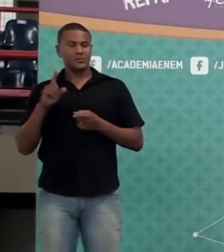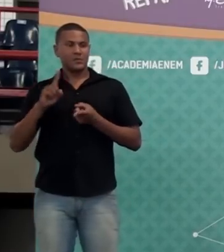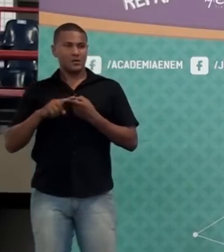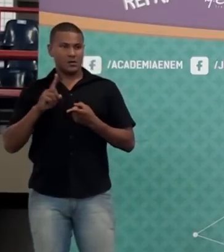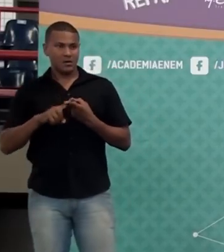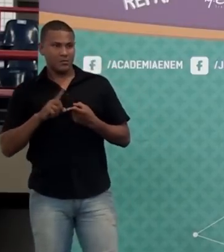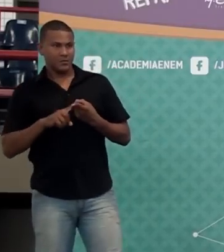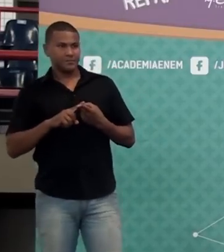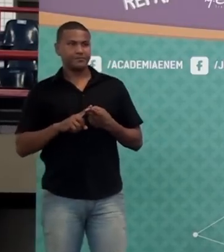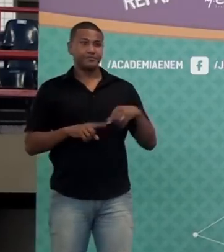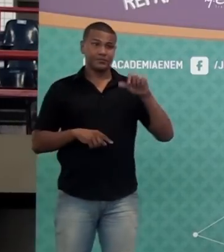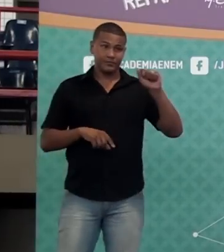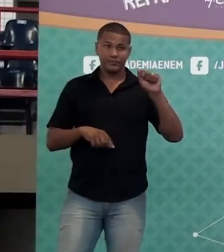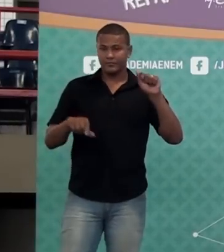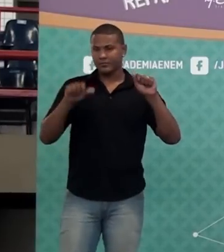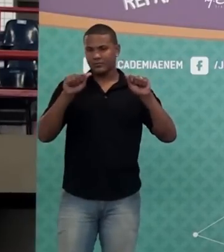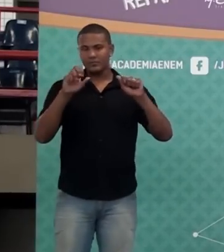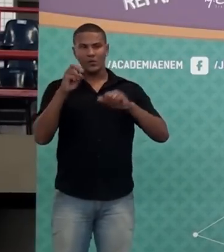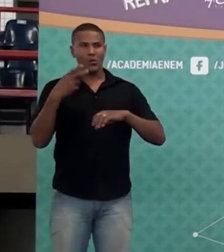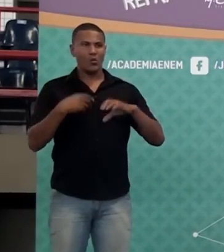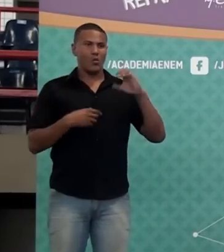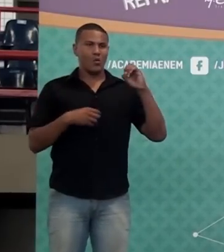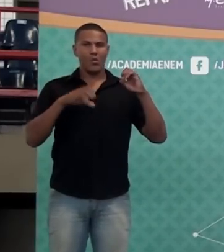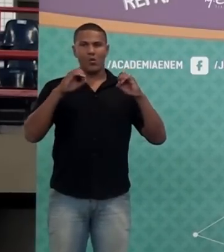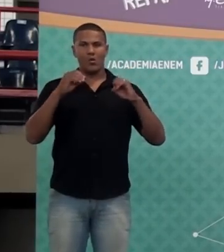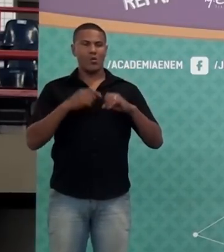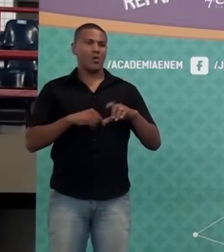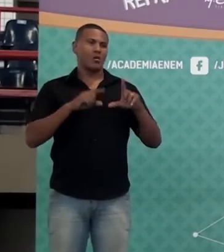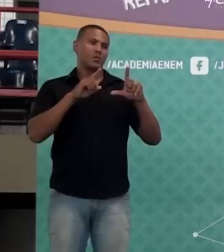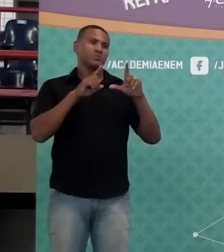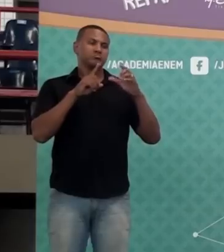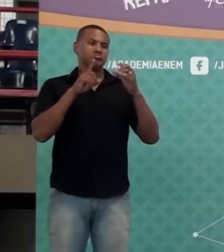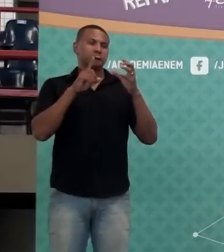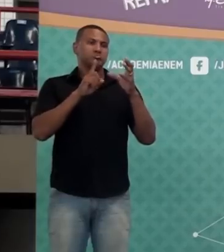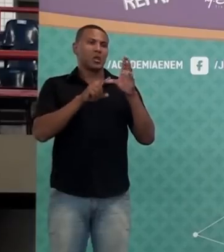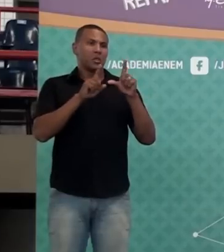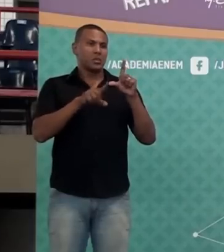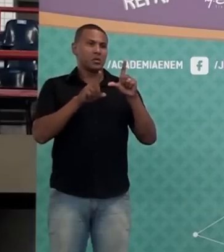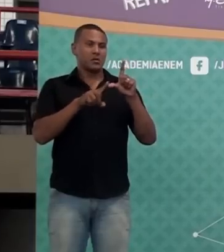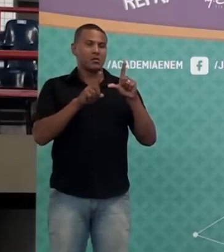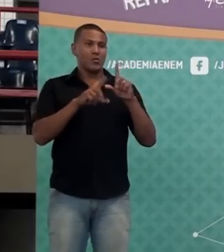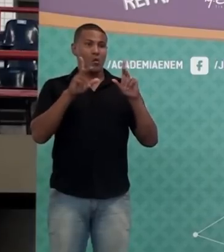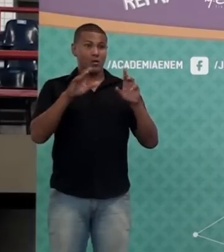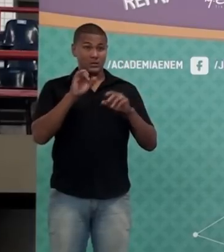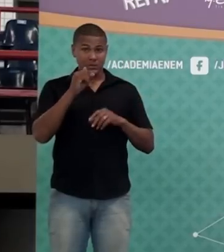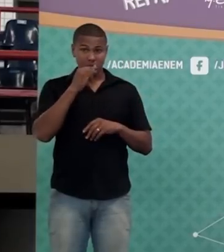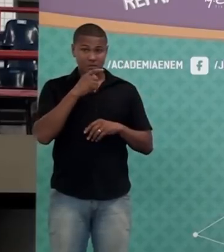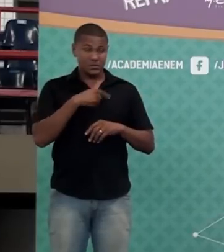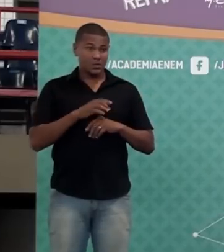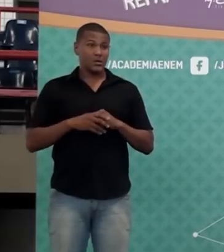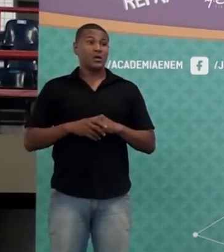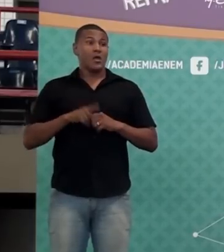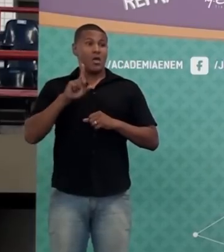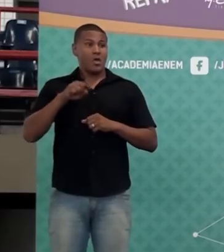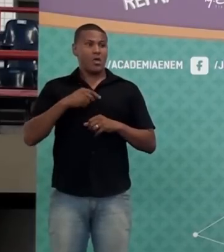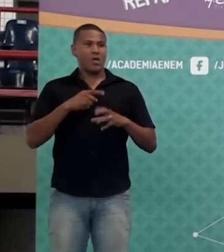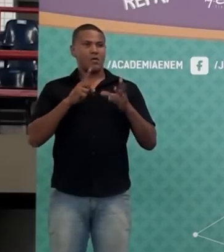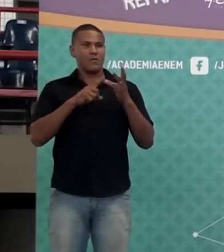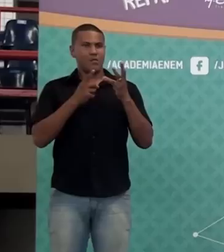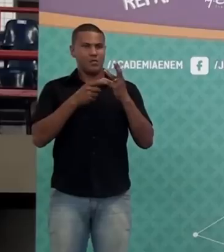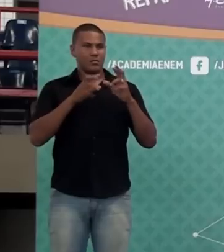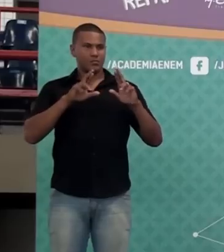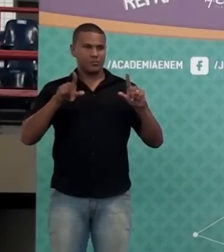vogais são iguais. Lembram quando as vogais são diferentes, eu junto. Quando